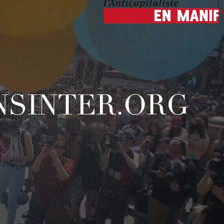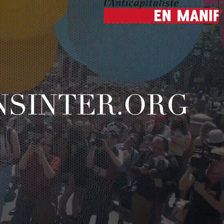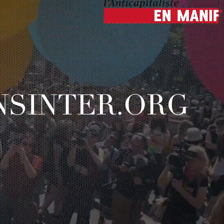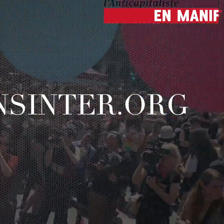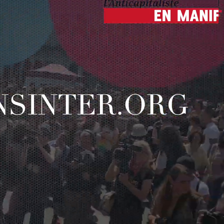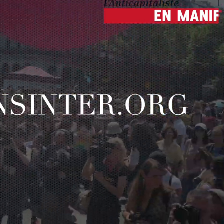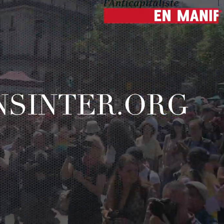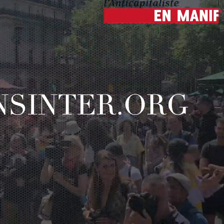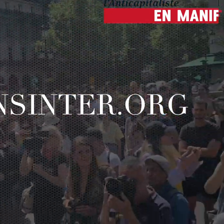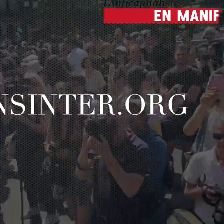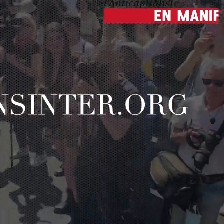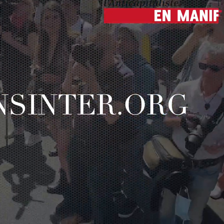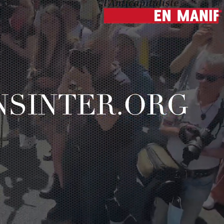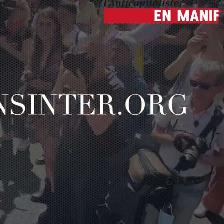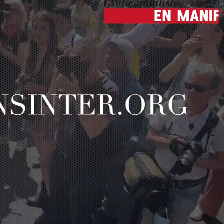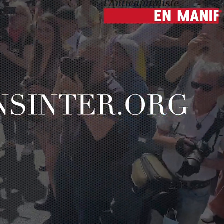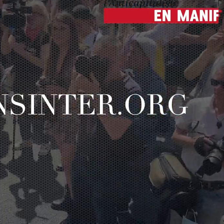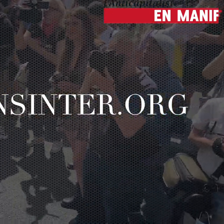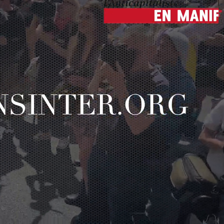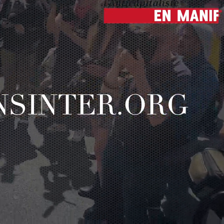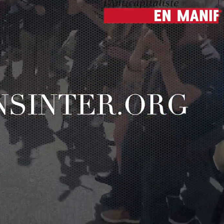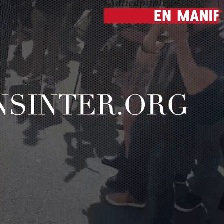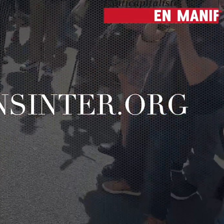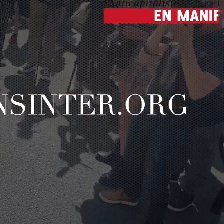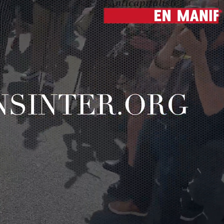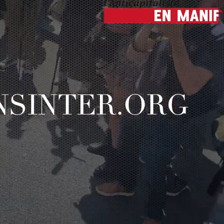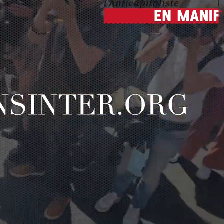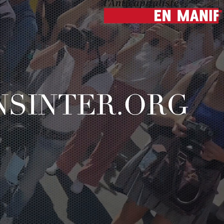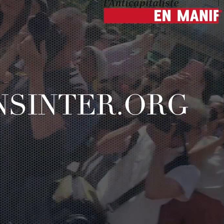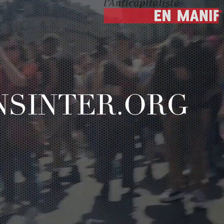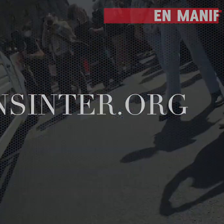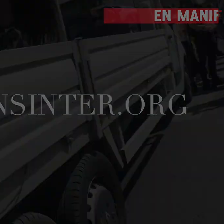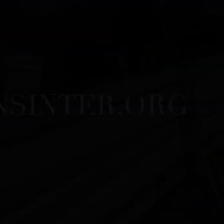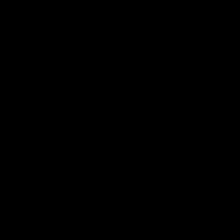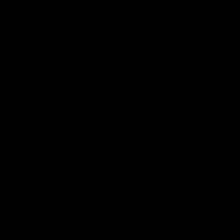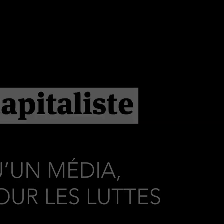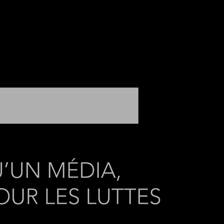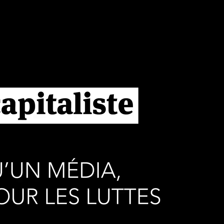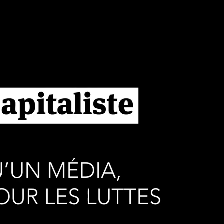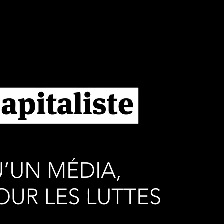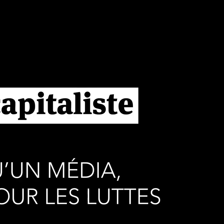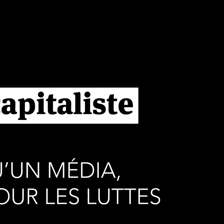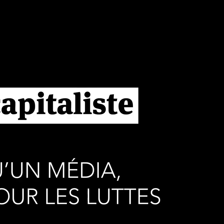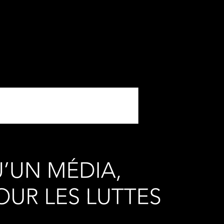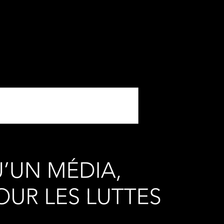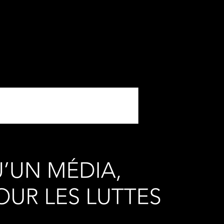toutes les personnes qui se sont impliquées dans l'organisation de cette marche.